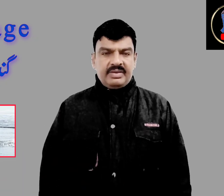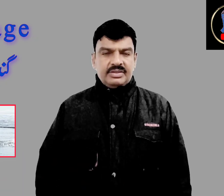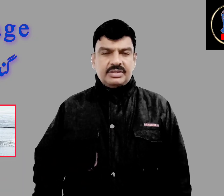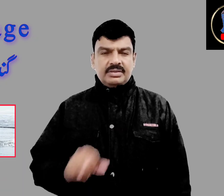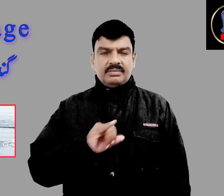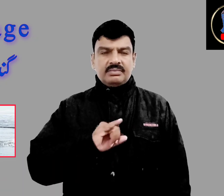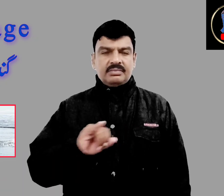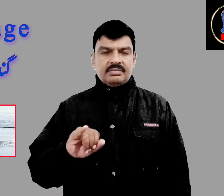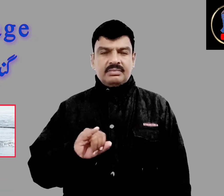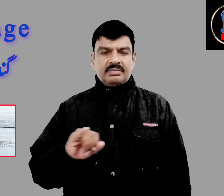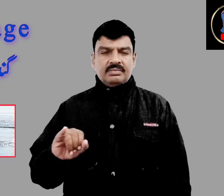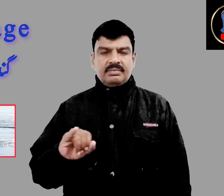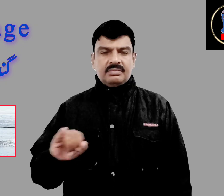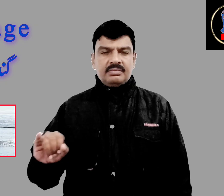सीवेज।